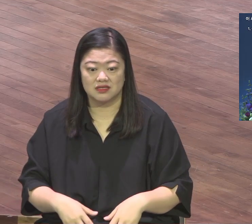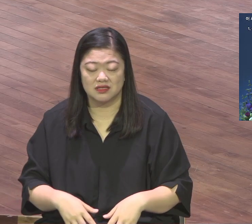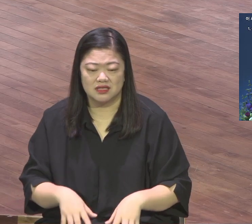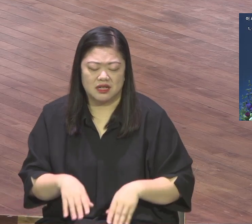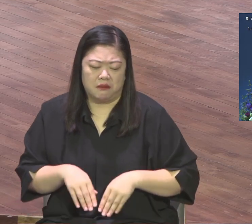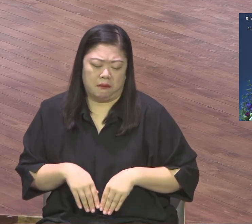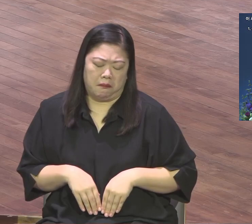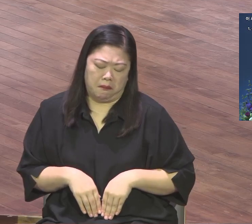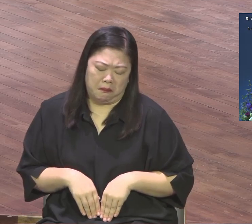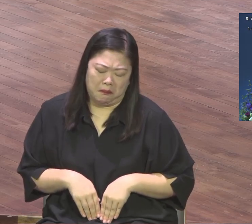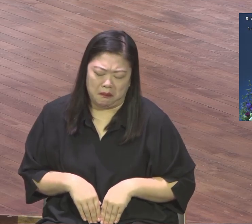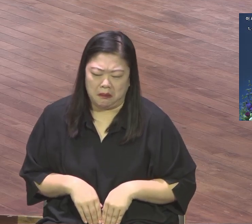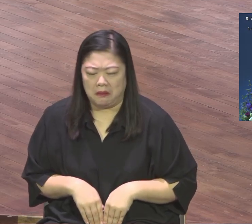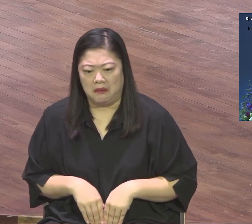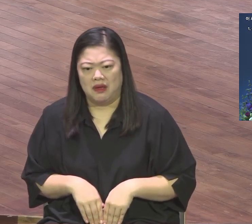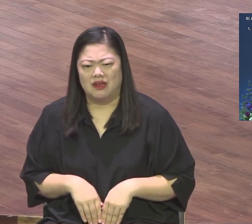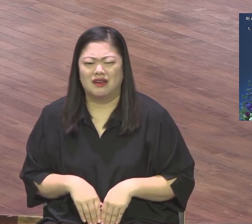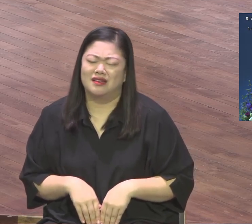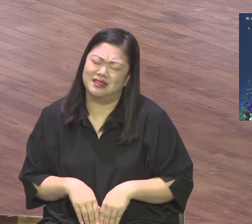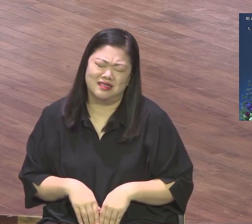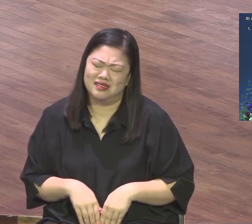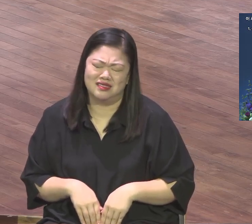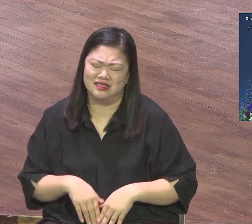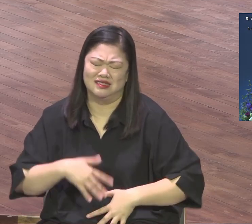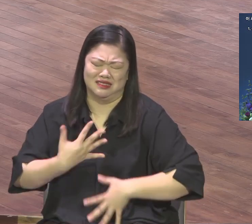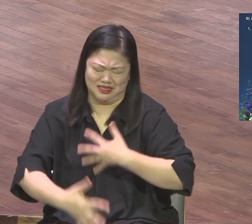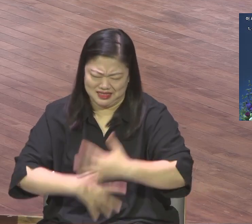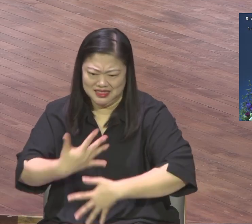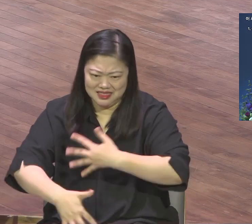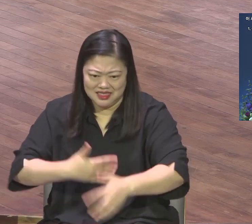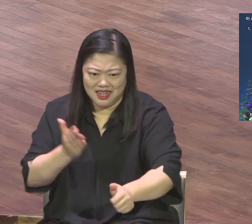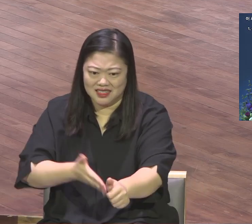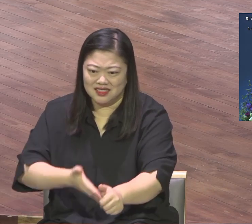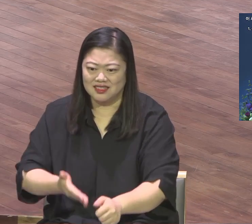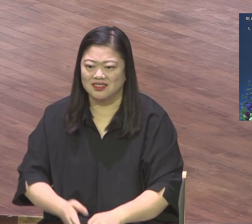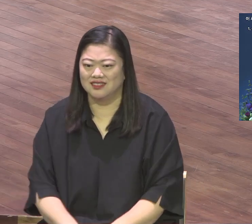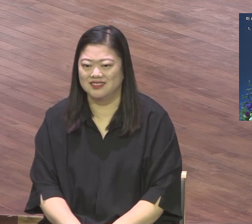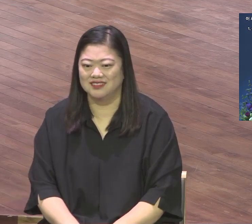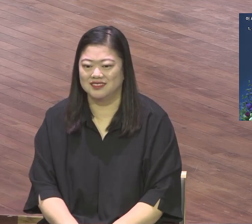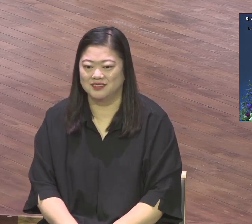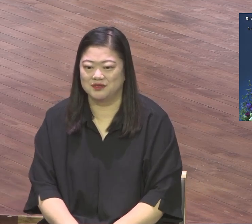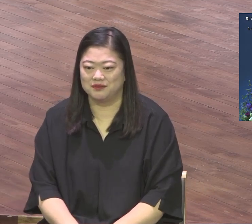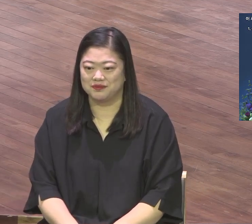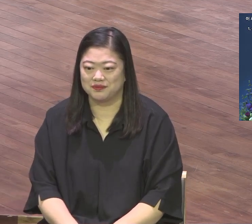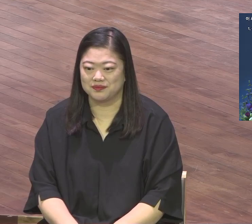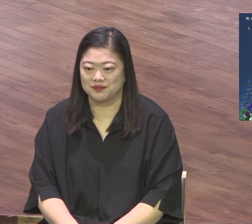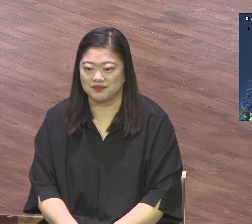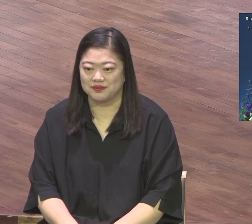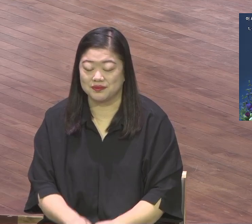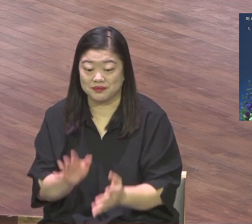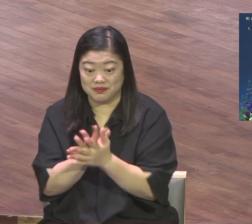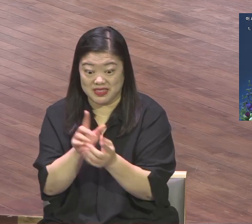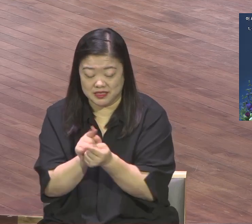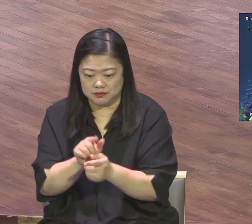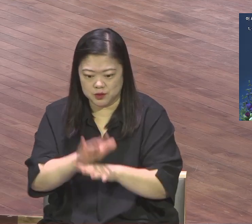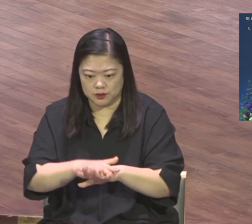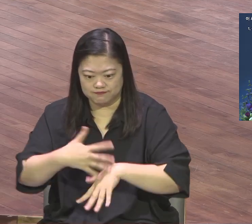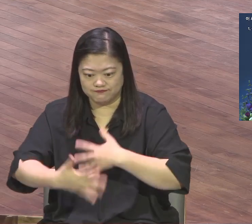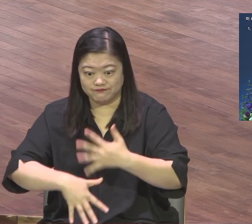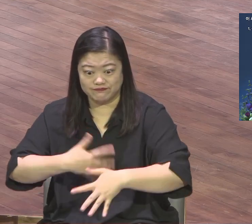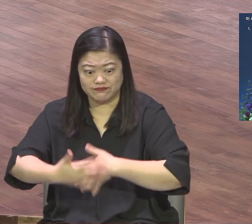보세요. 시간 내서 여러분 한번 헌신해 보세요. 한 영혼 살리기 위해서. 시간 그 많은 시간들 가지고 뭐